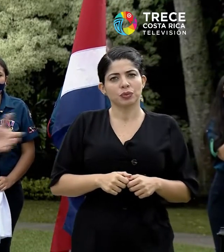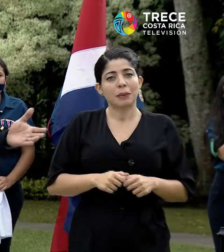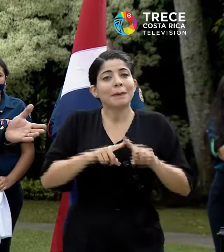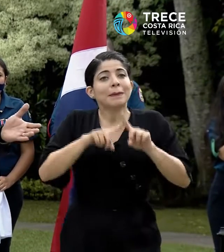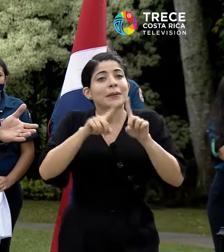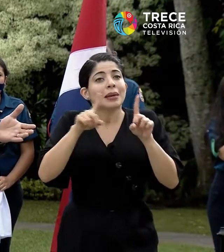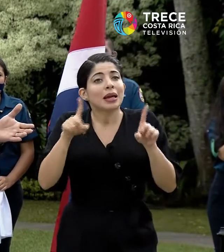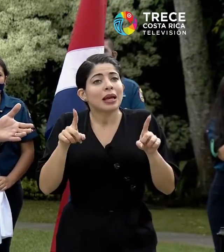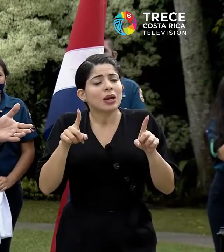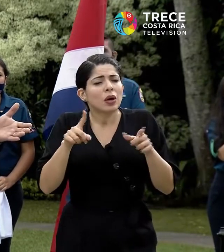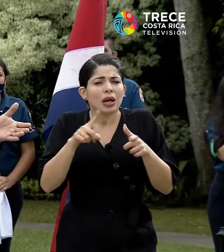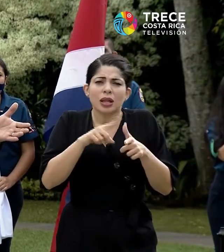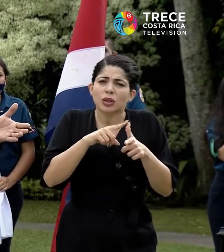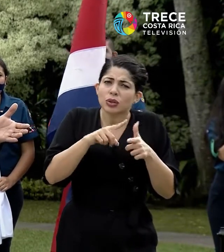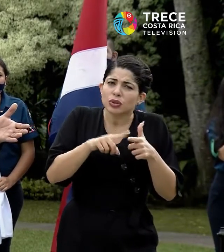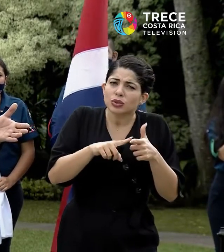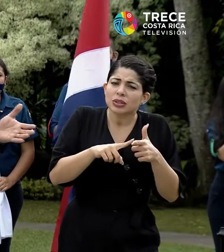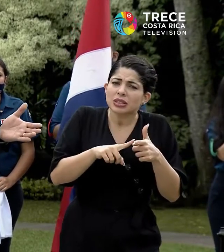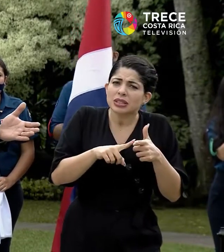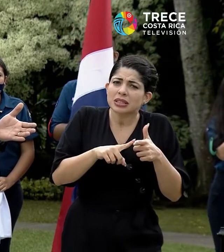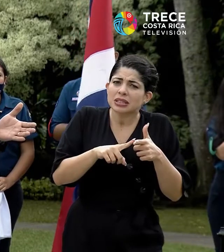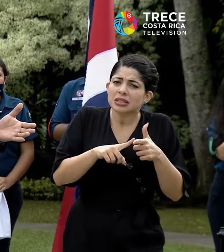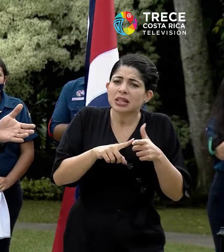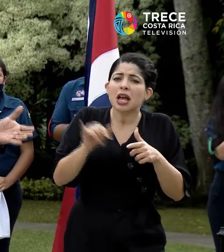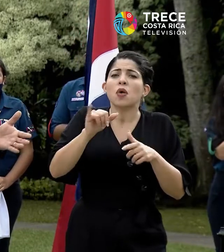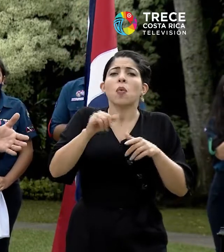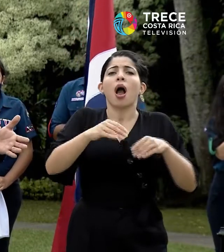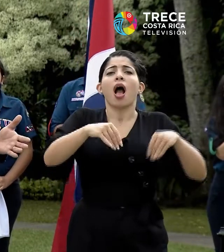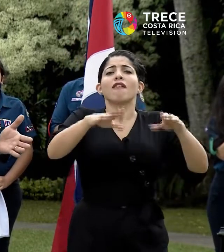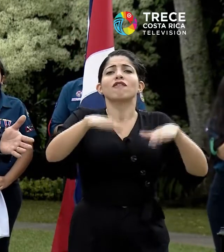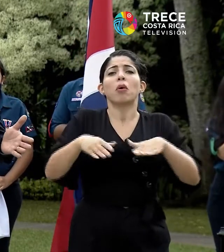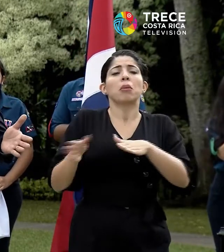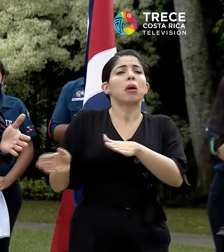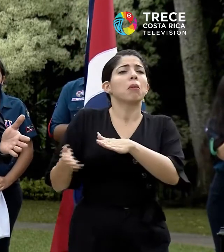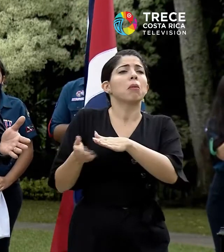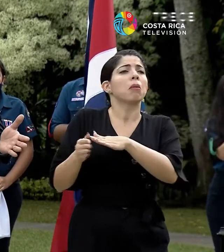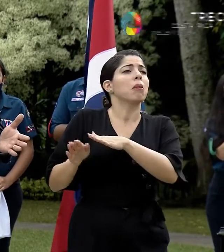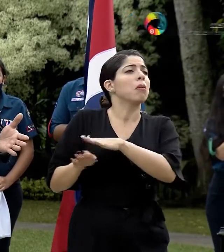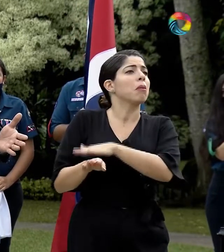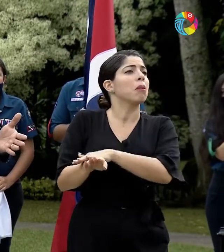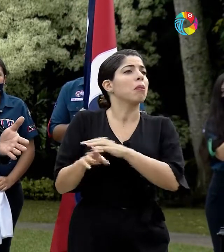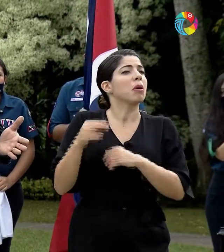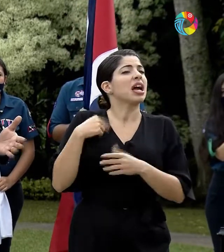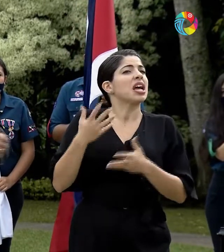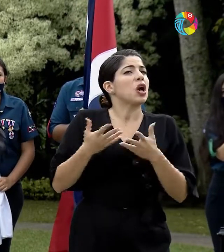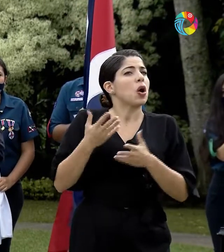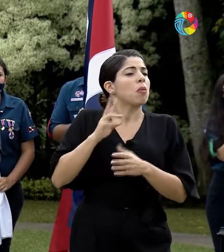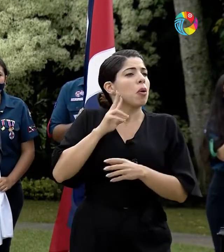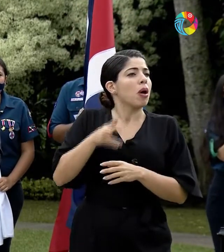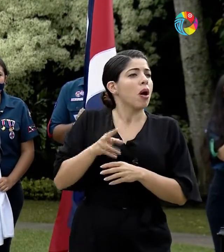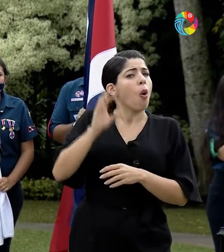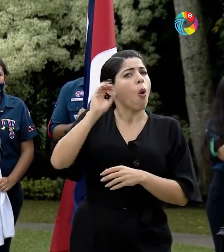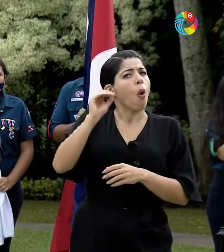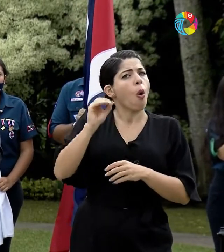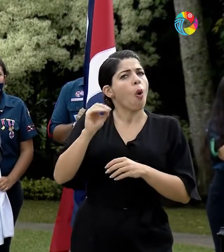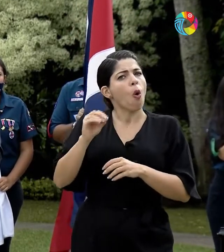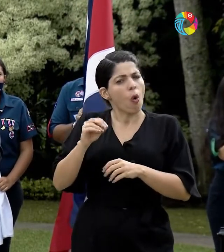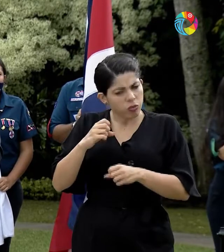Pero vamos a echar entonces debajo de la alfombra lo que nos incomoda. ¿O le vamos a entrar de lleno?